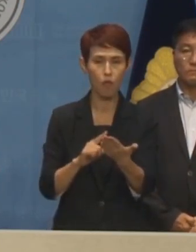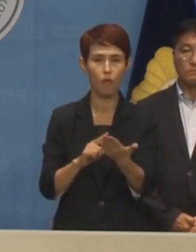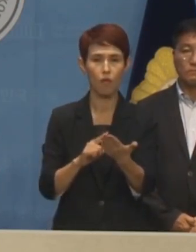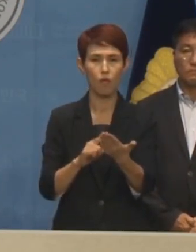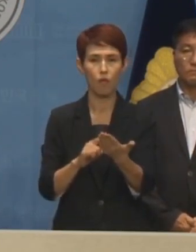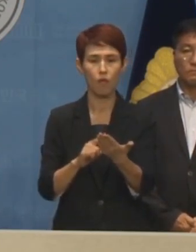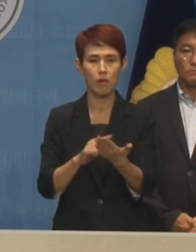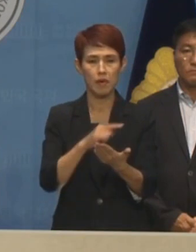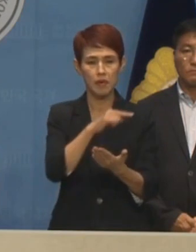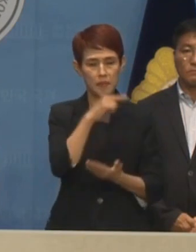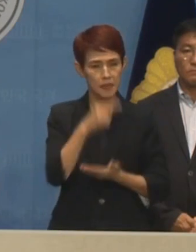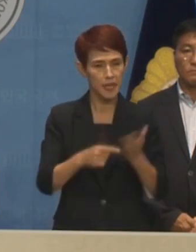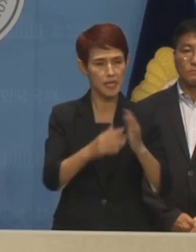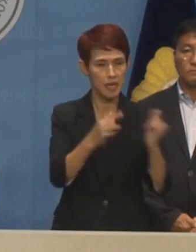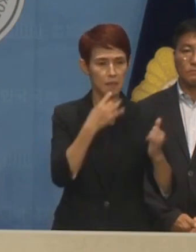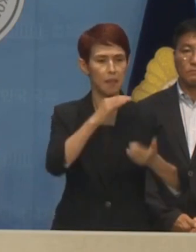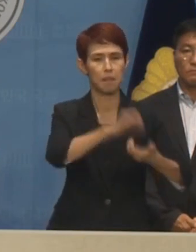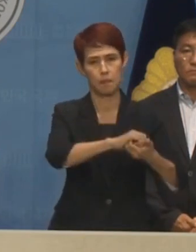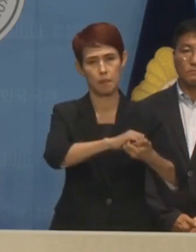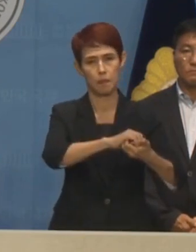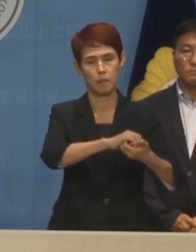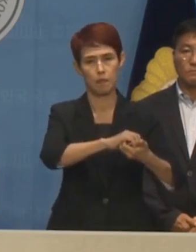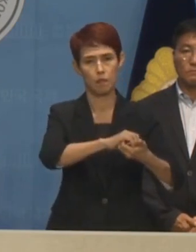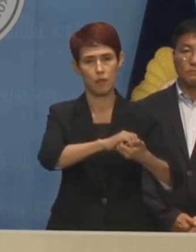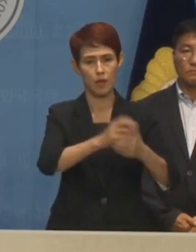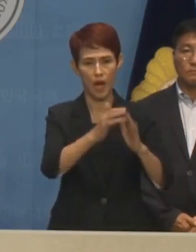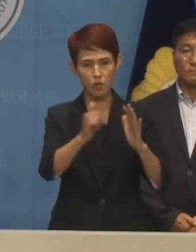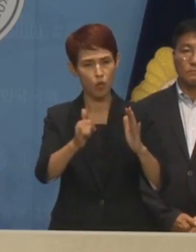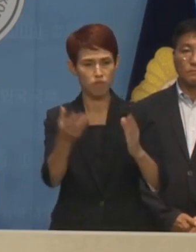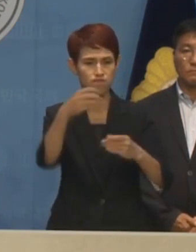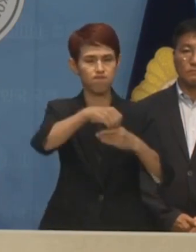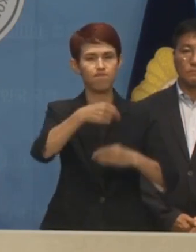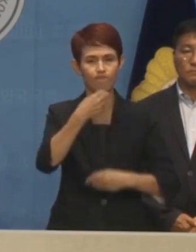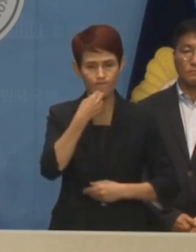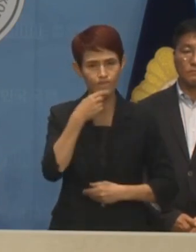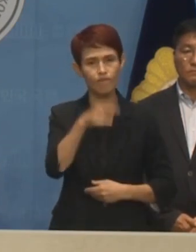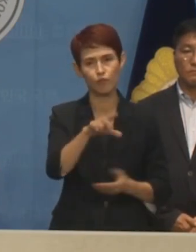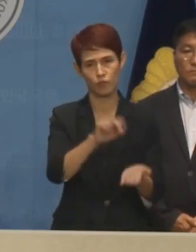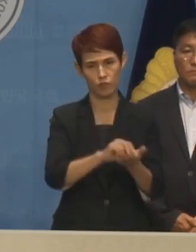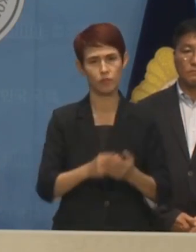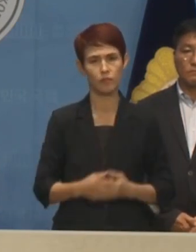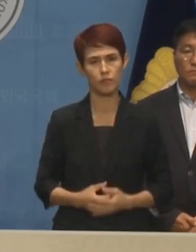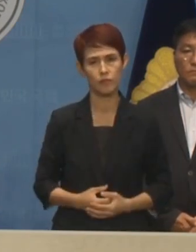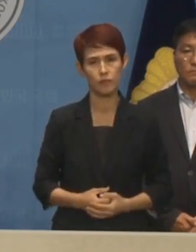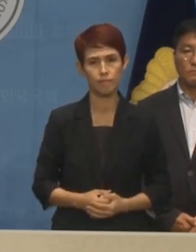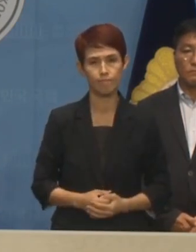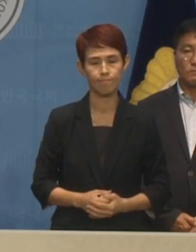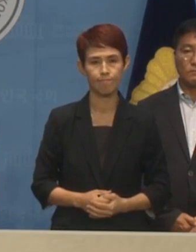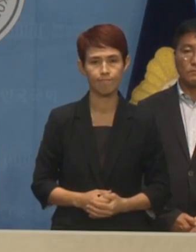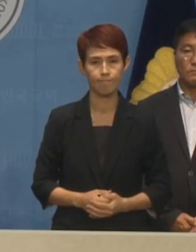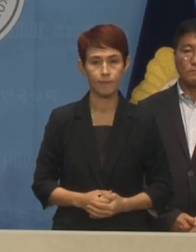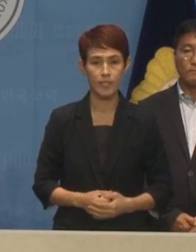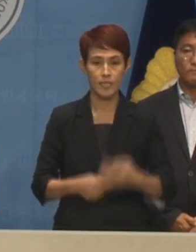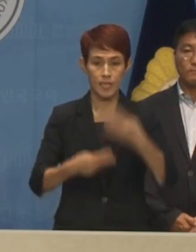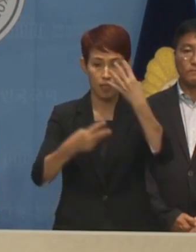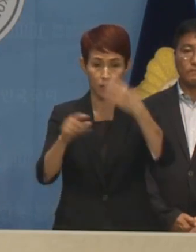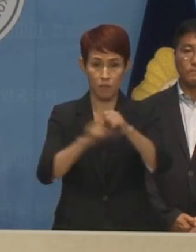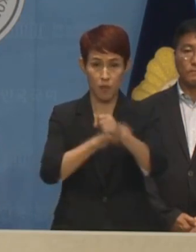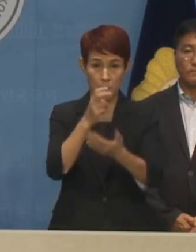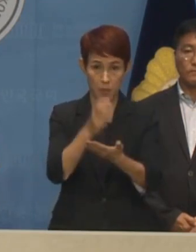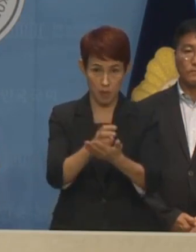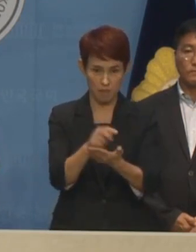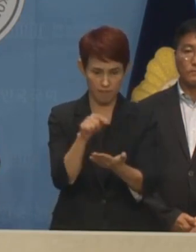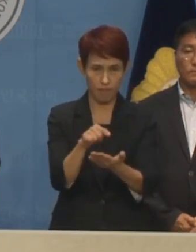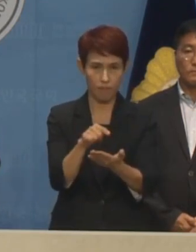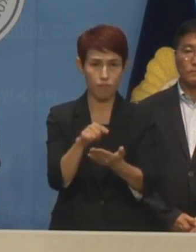대상자를 희생자로만 한정하여 보상금을 지급하고 있는 실정입니다. 이에 4.3 특별법이